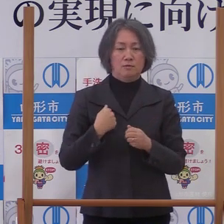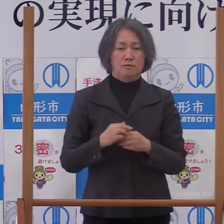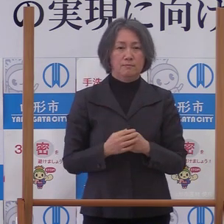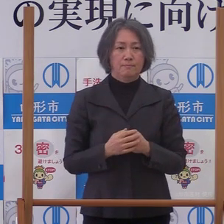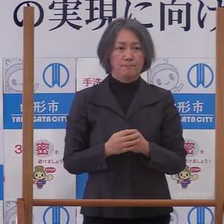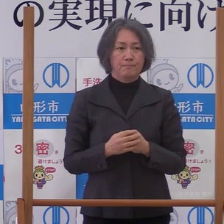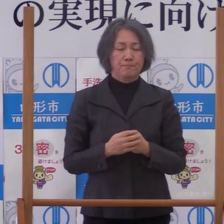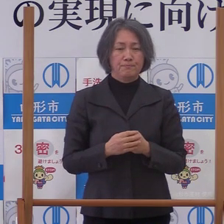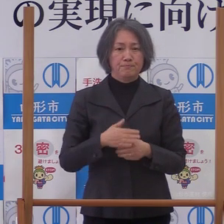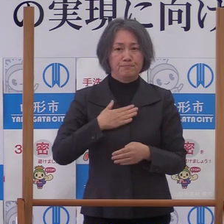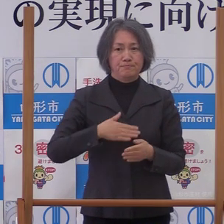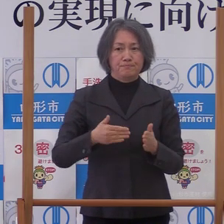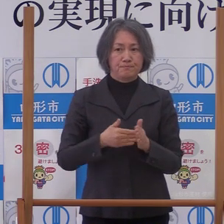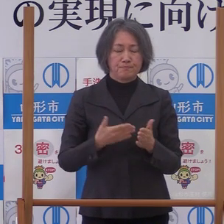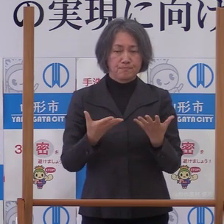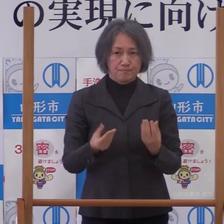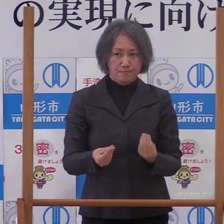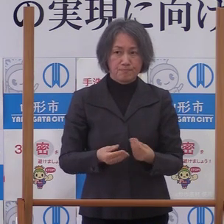はい、ありがとうございます。